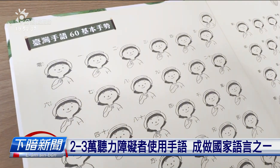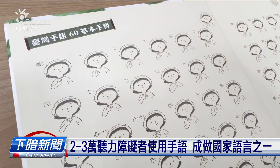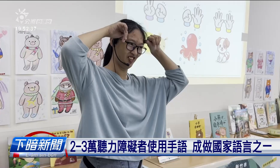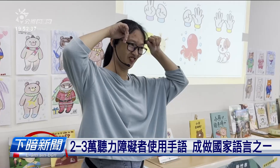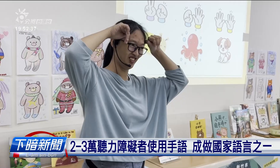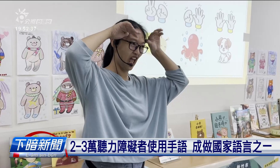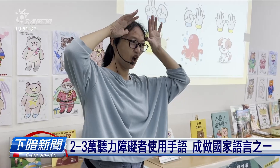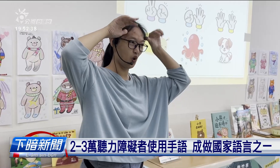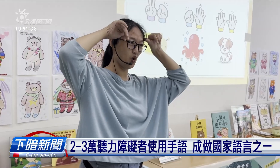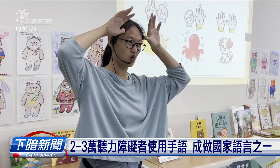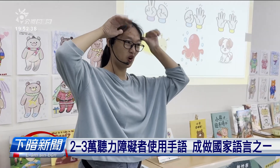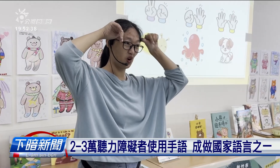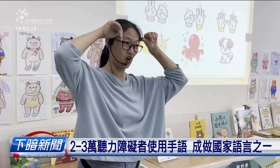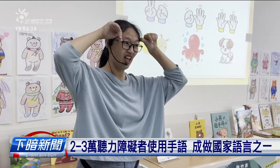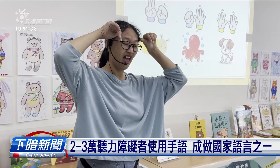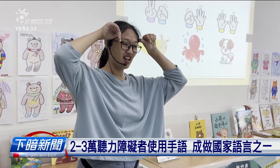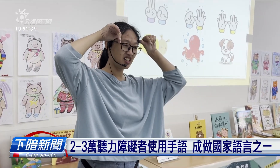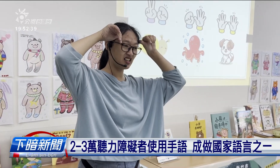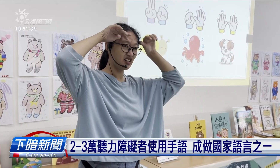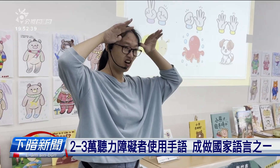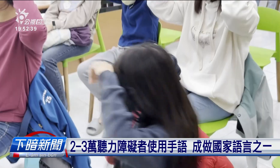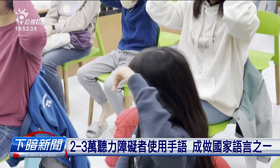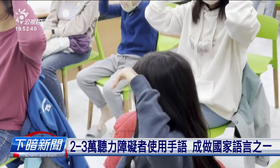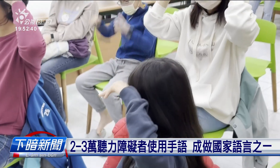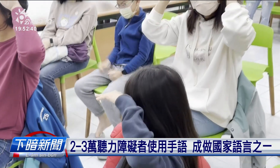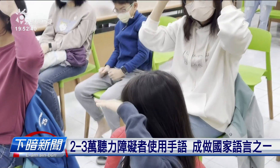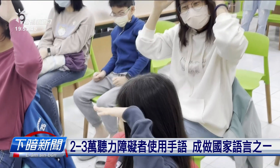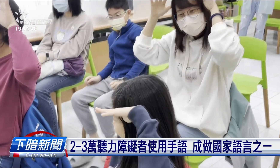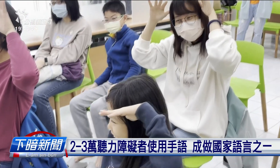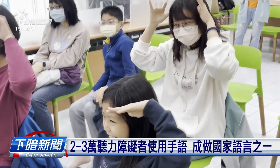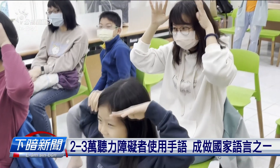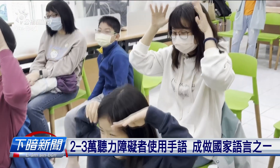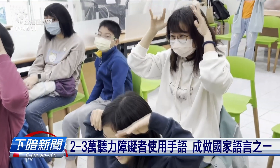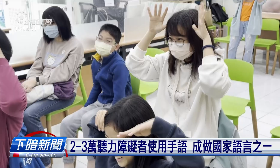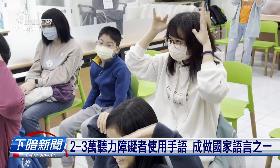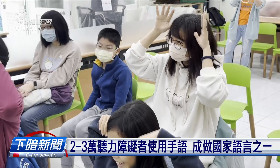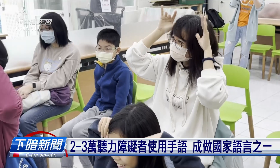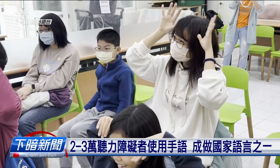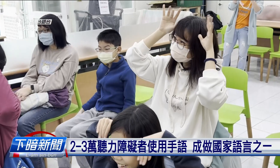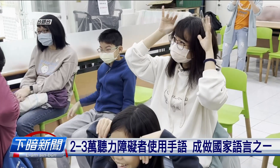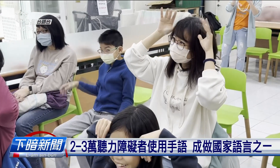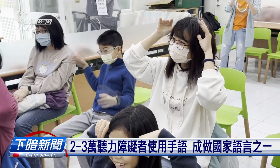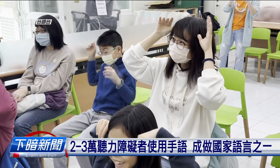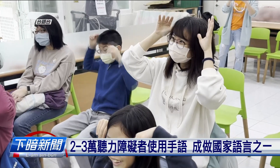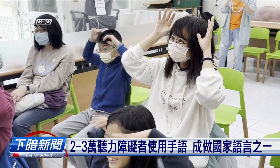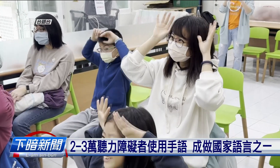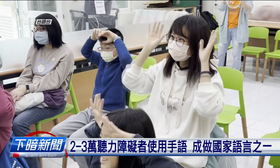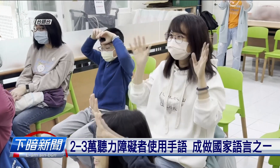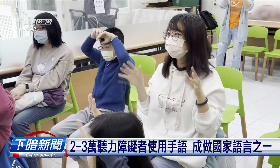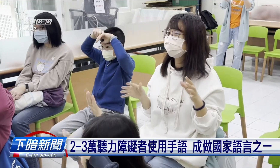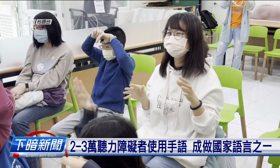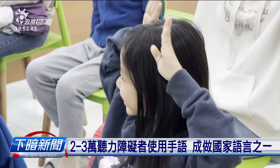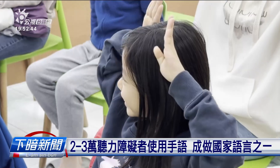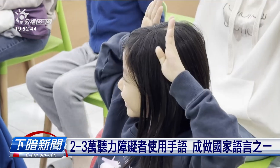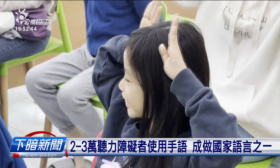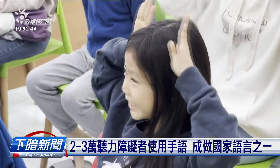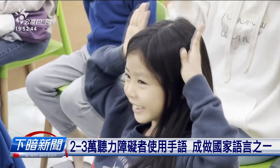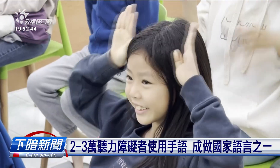语。手语对因来讲是非常重要的沟通方式。手语在国家语言发展法内底，也是国家语言的一